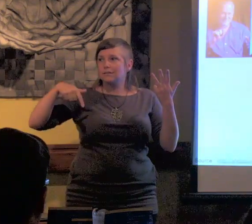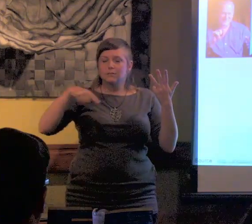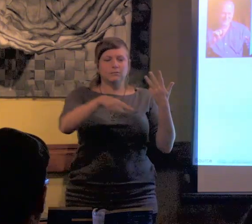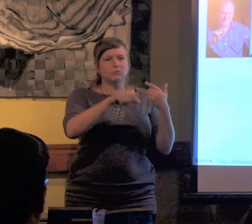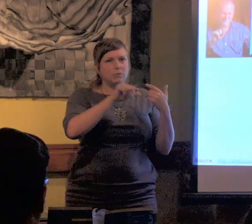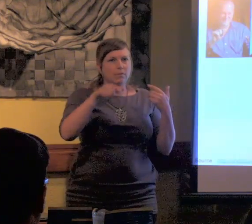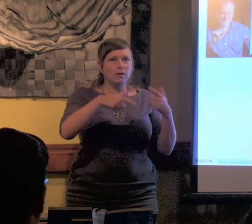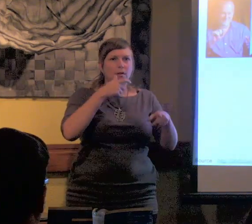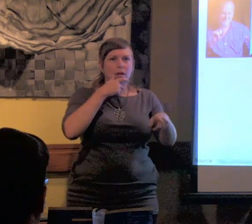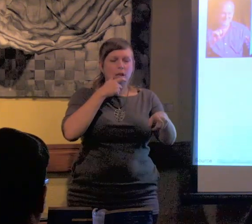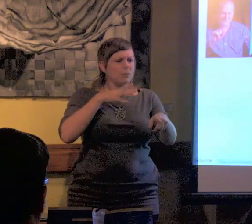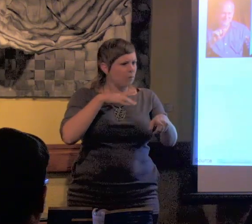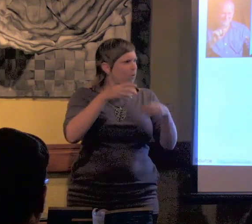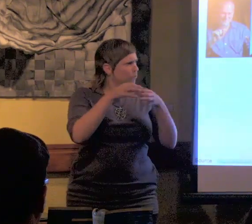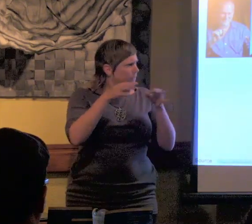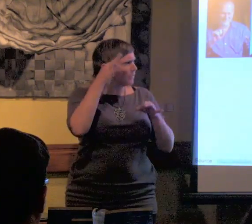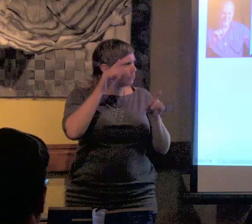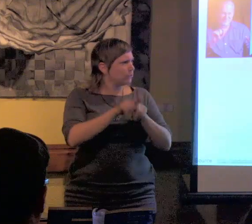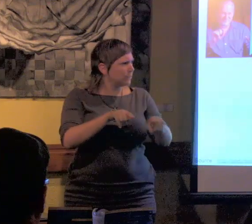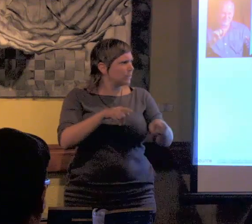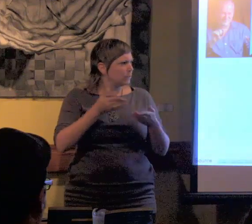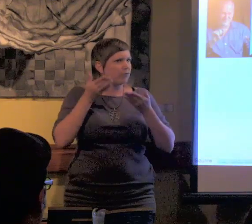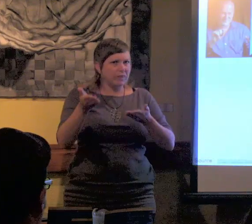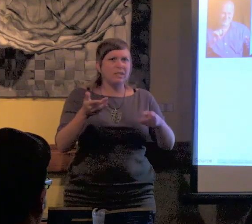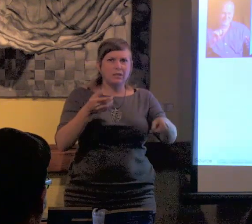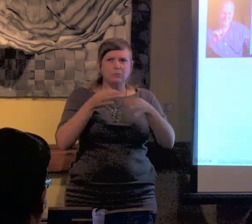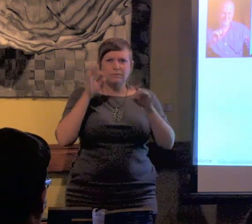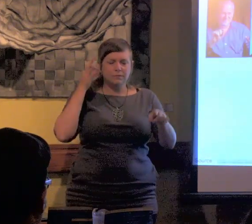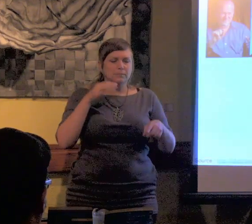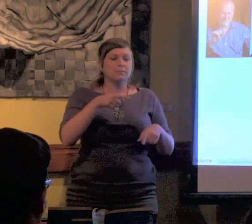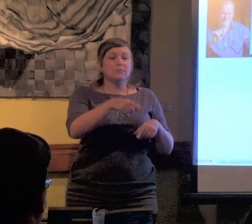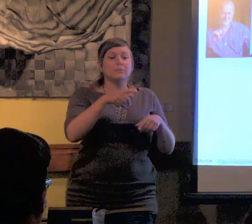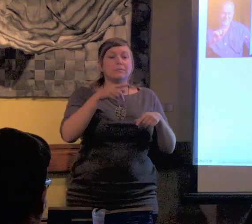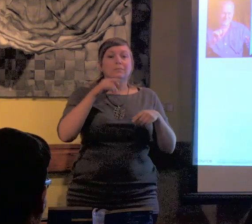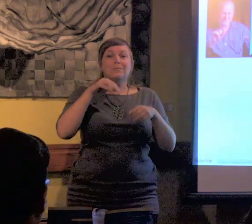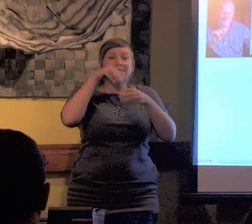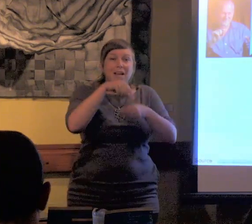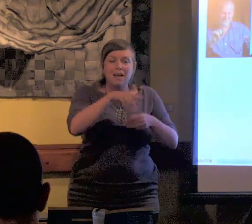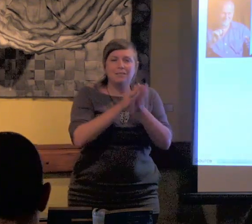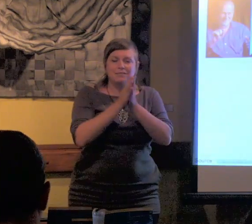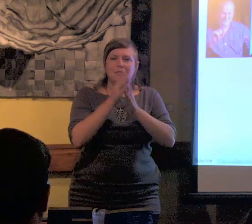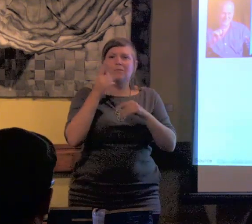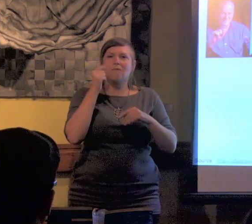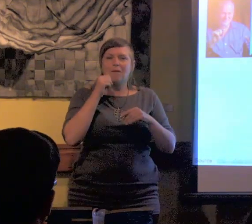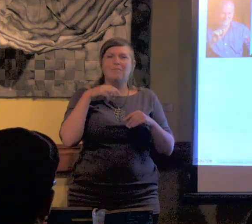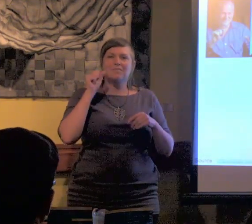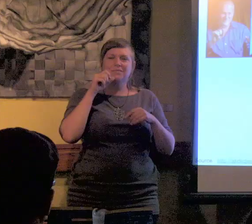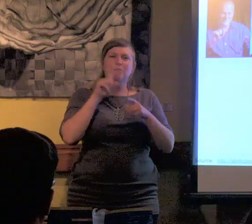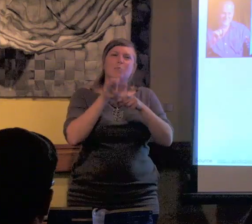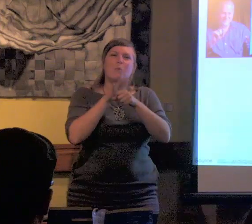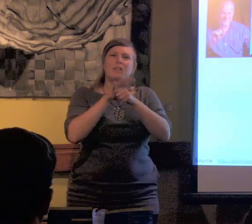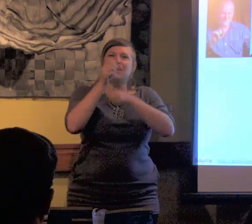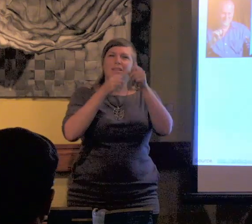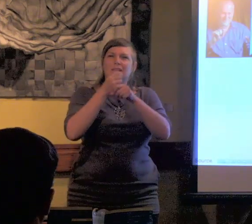on a le français, l'anglais, la LSQ et la SL aussi. Je pense que c'est offert aussi en sous-titrage en français.